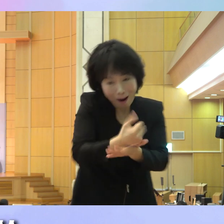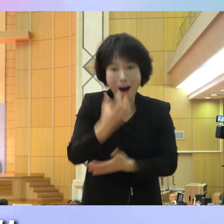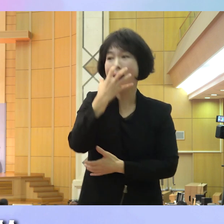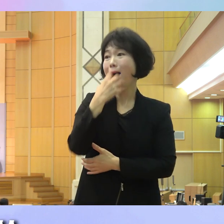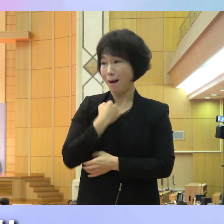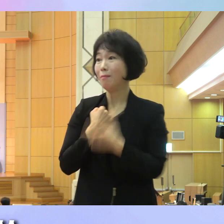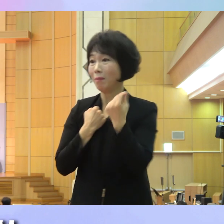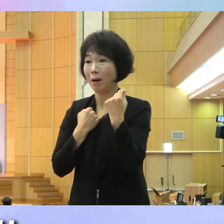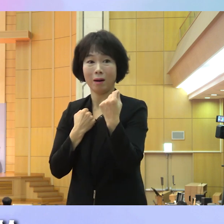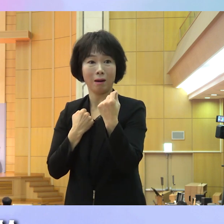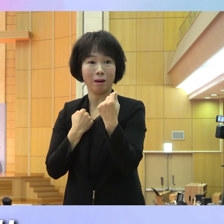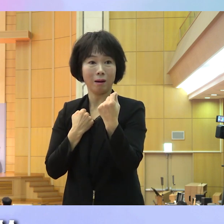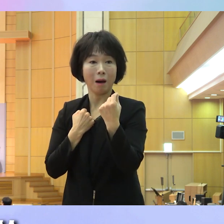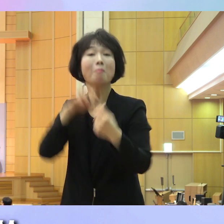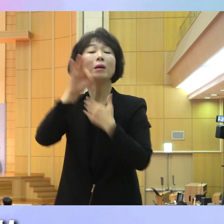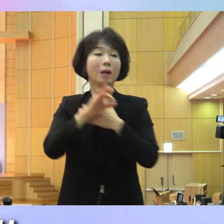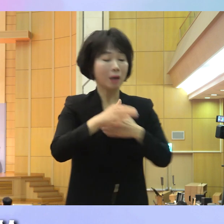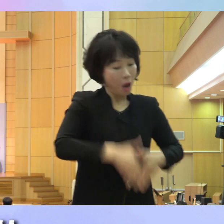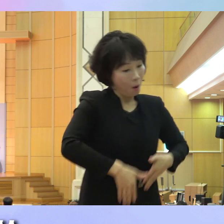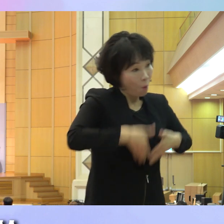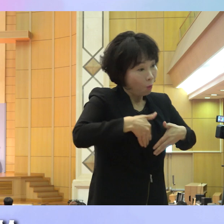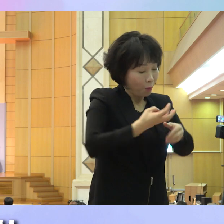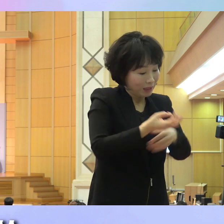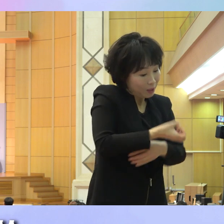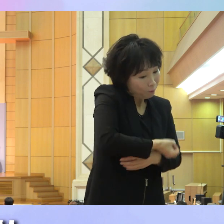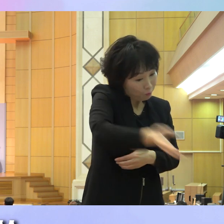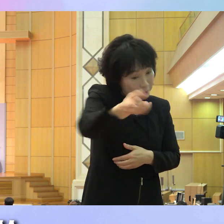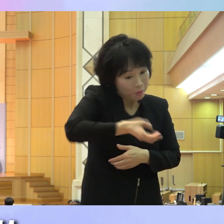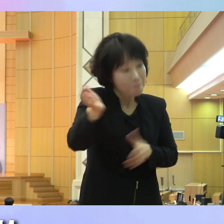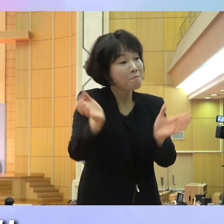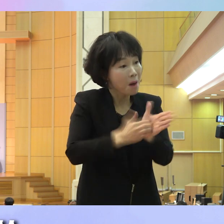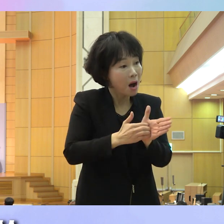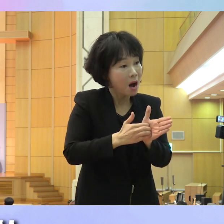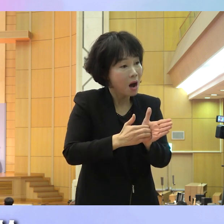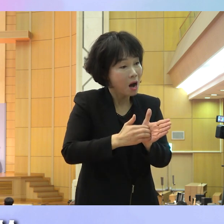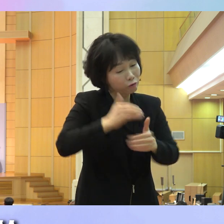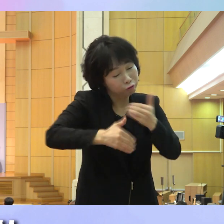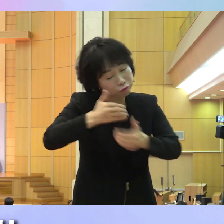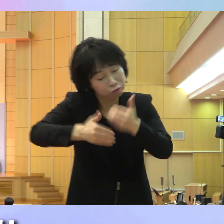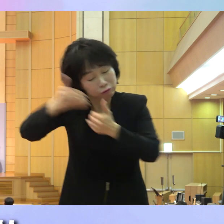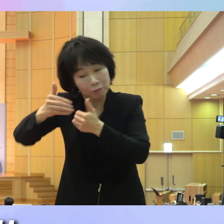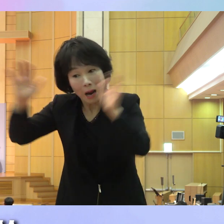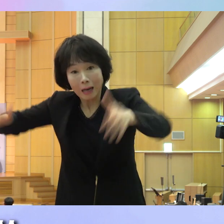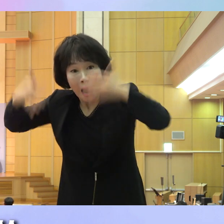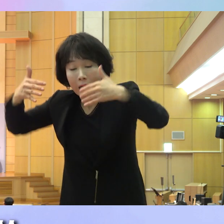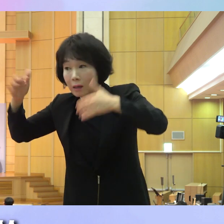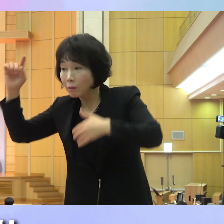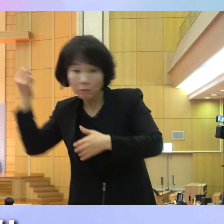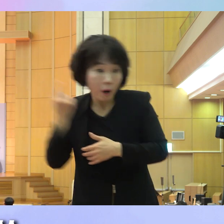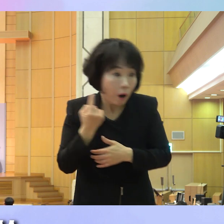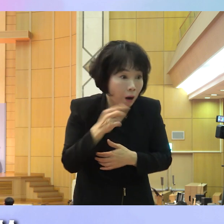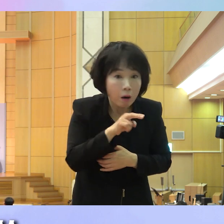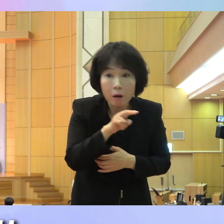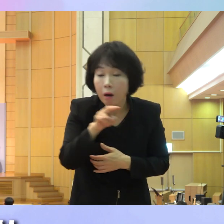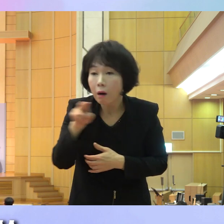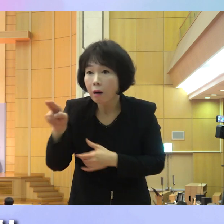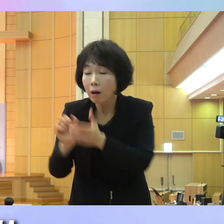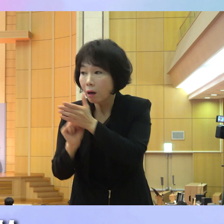봄에서부터 가을까지 살다가 죽어버리고 목적을 이루지 못했으니까 씨 뿌릴